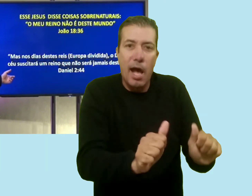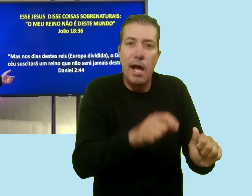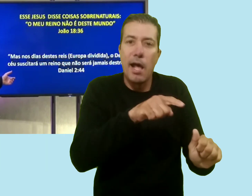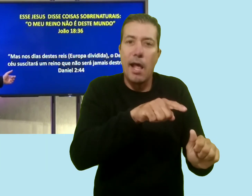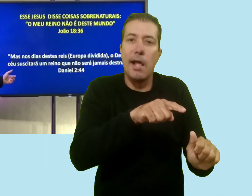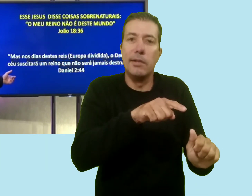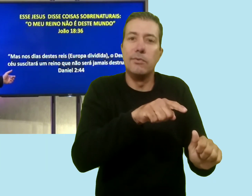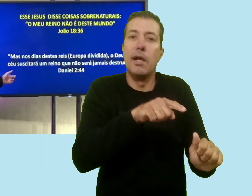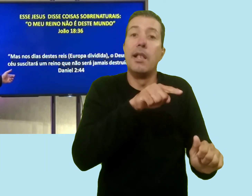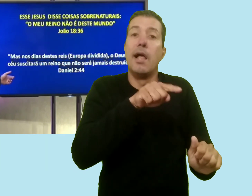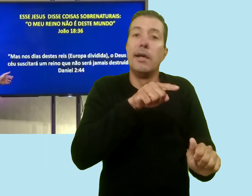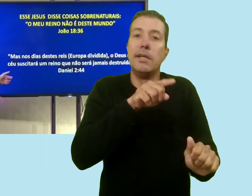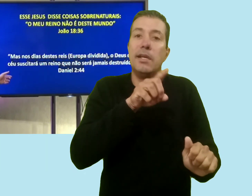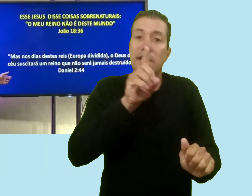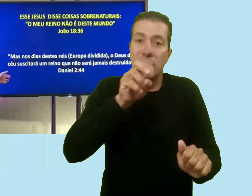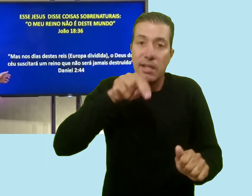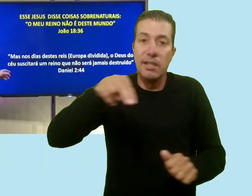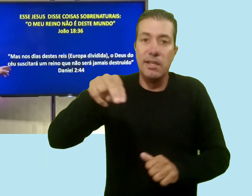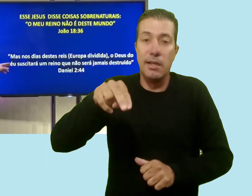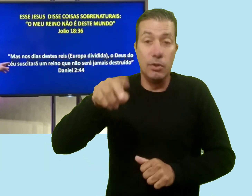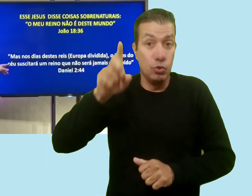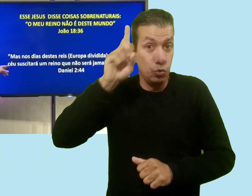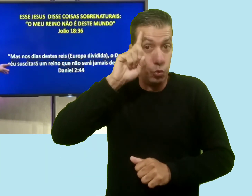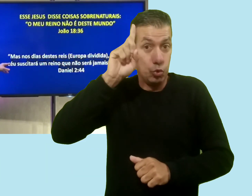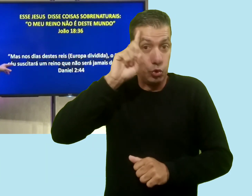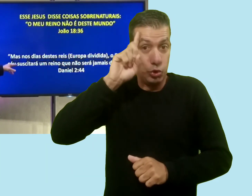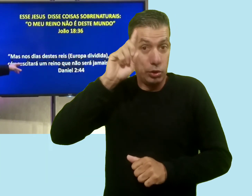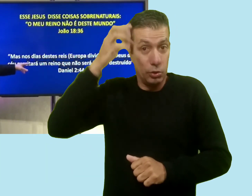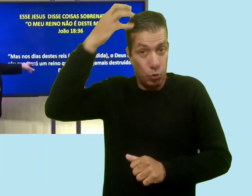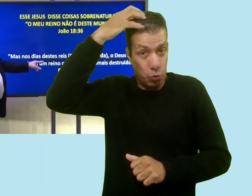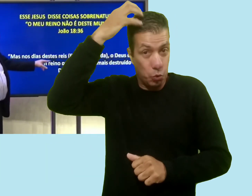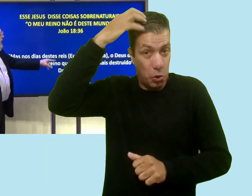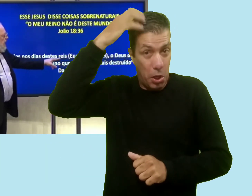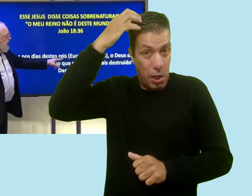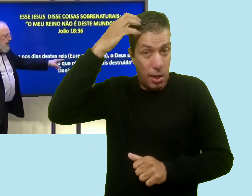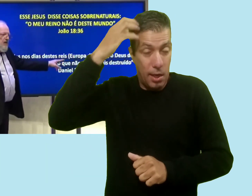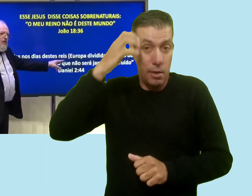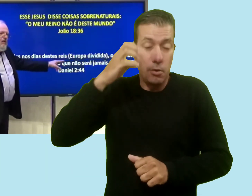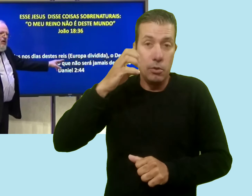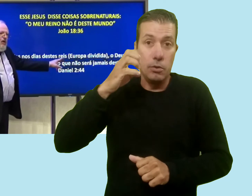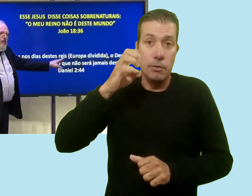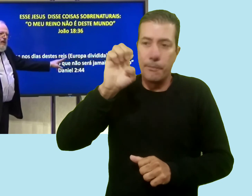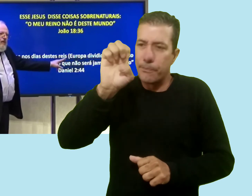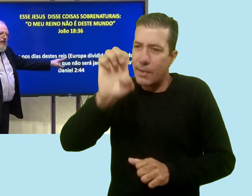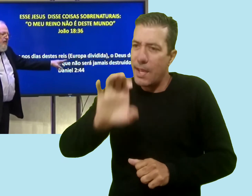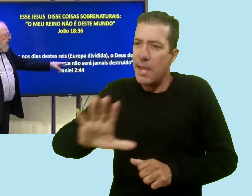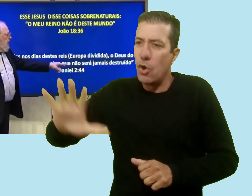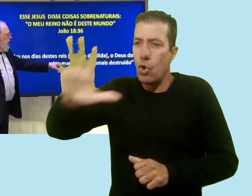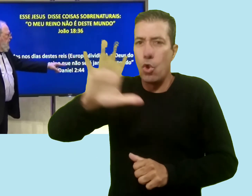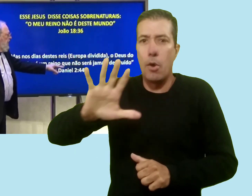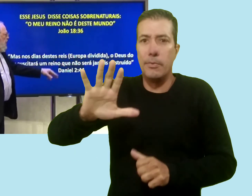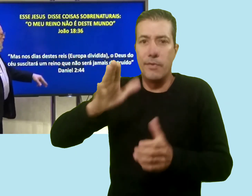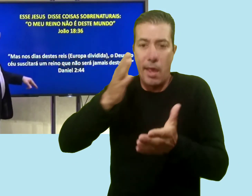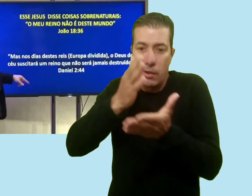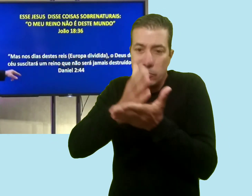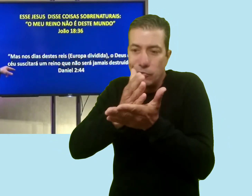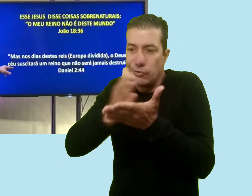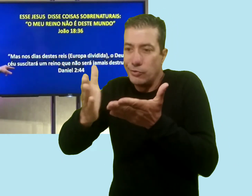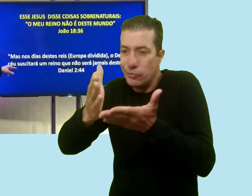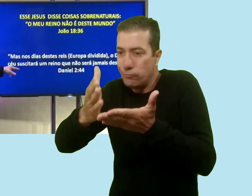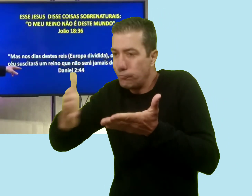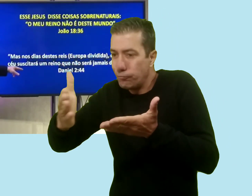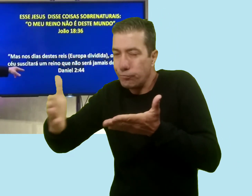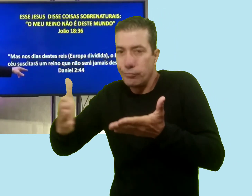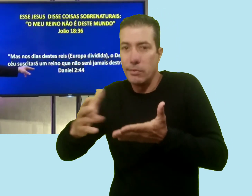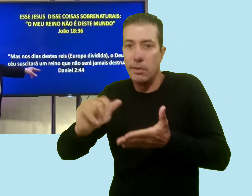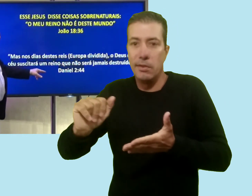Daniel, quando Daniel falou para Nabucodonosor: no dias desses reis, quando a Europa estiver dividida, o Deus do